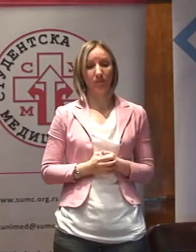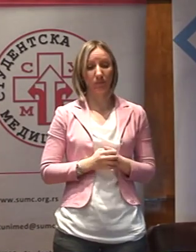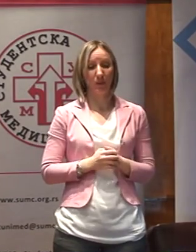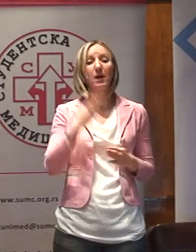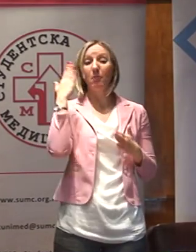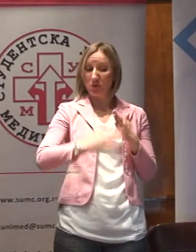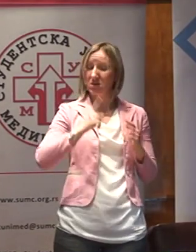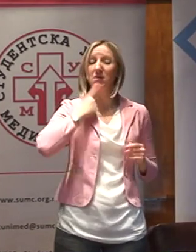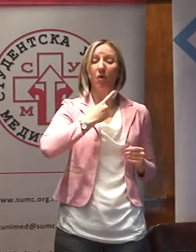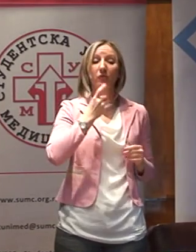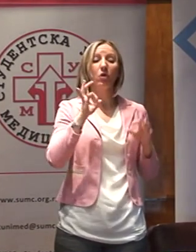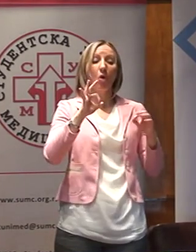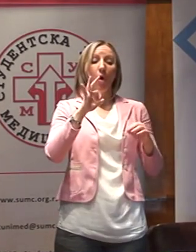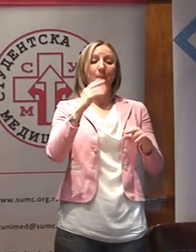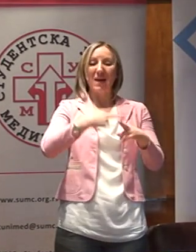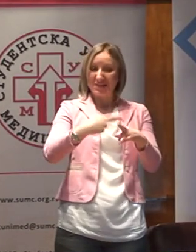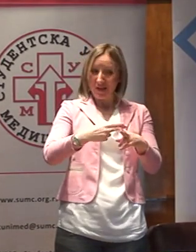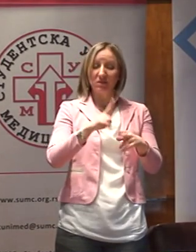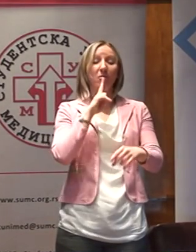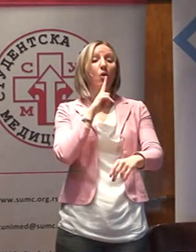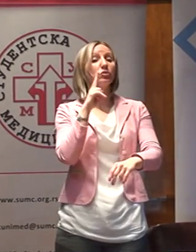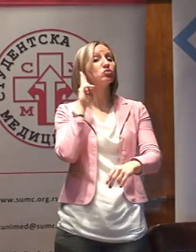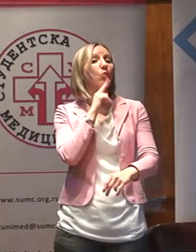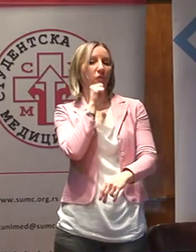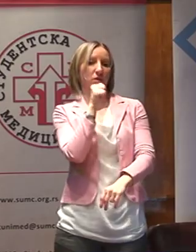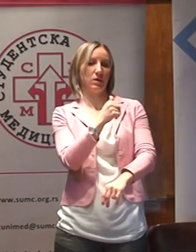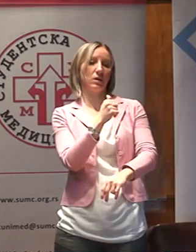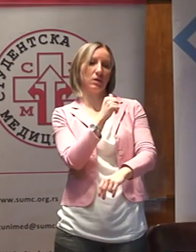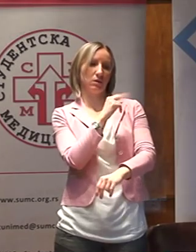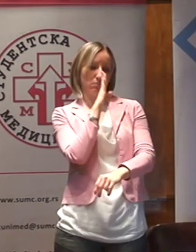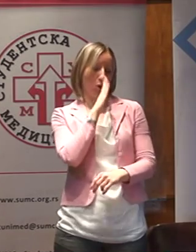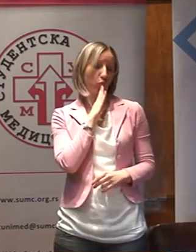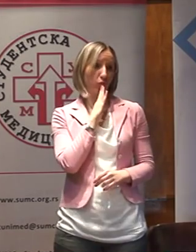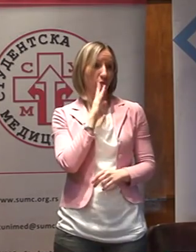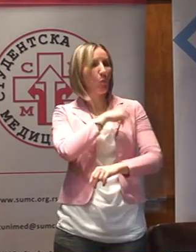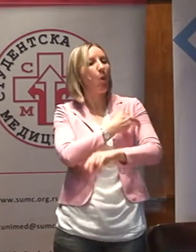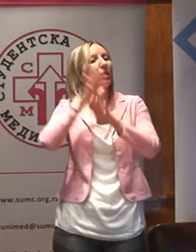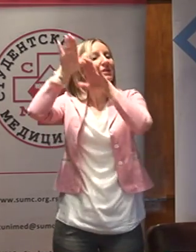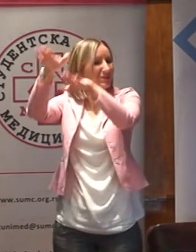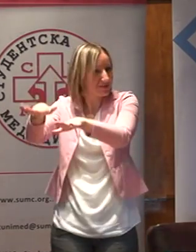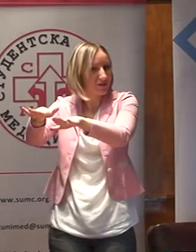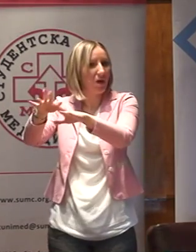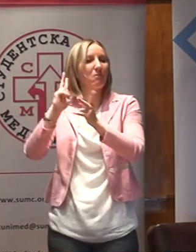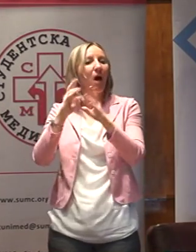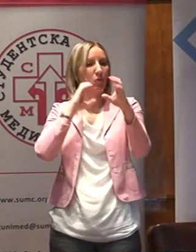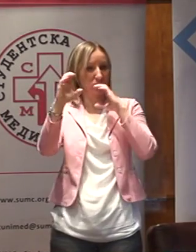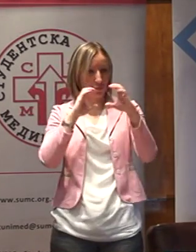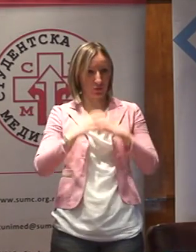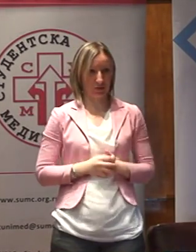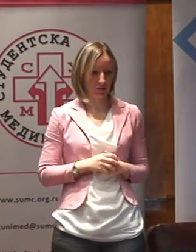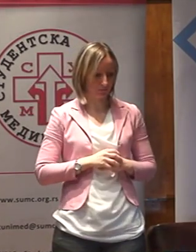zdravljem. I kao poslednje govori o pacijentima, gluvim i nagluvim pacijentima